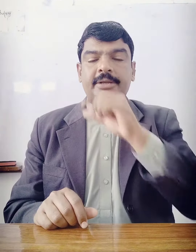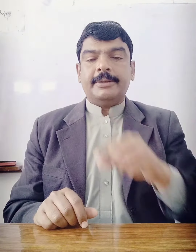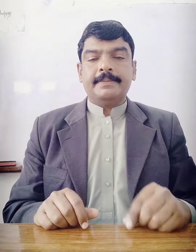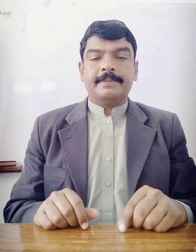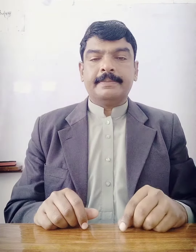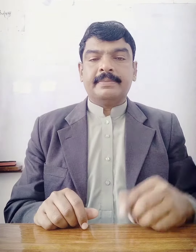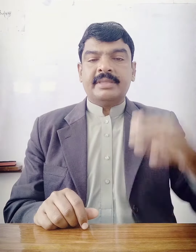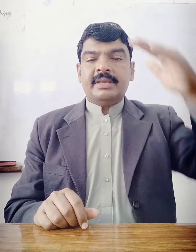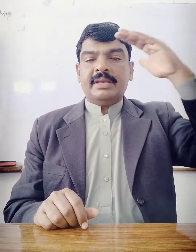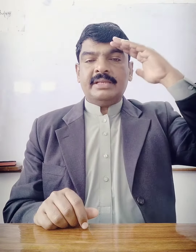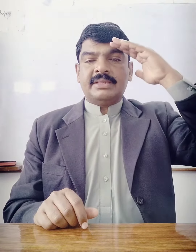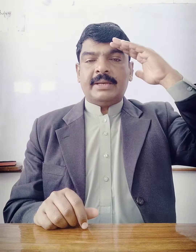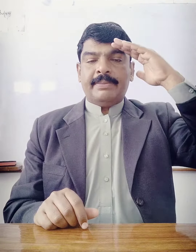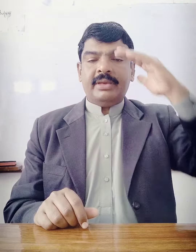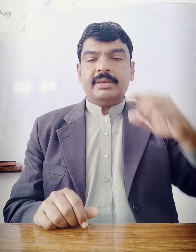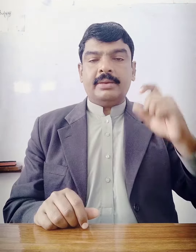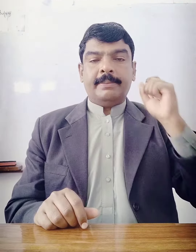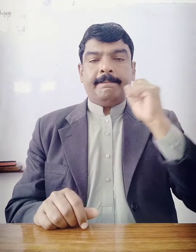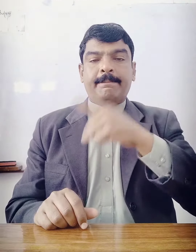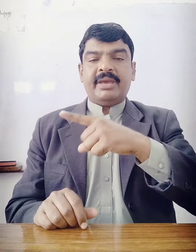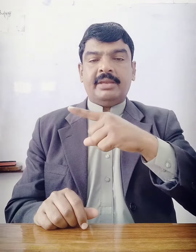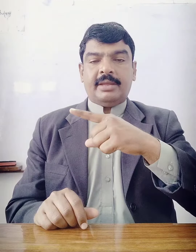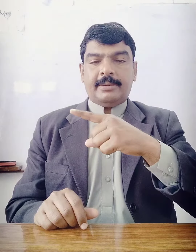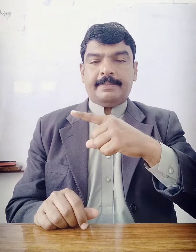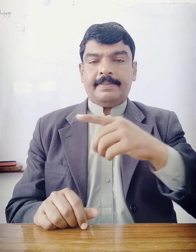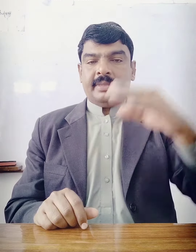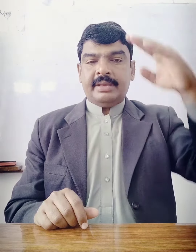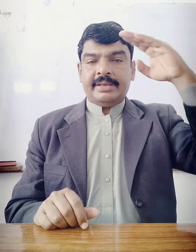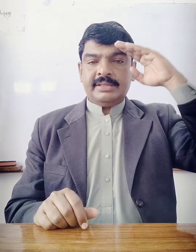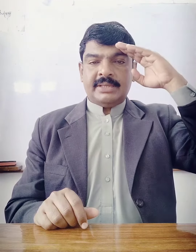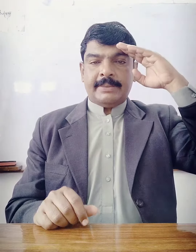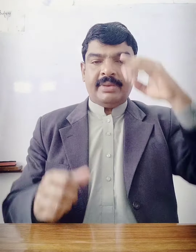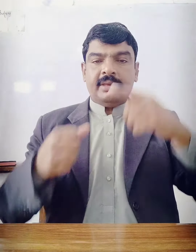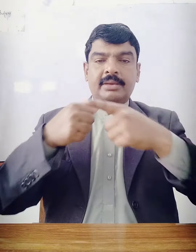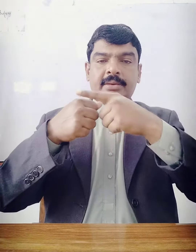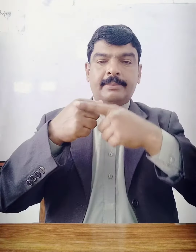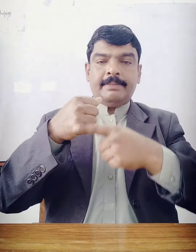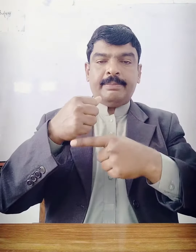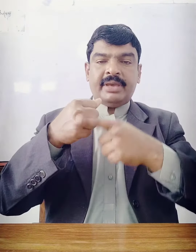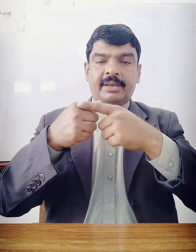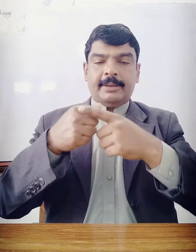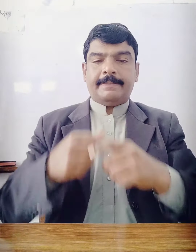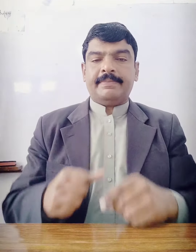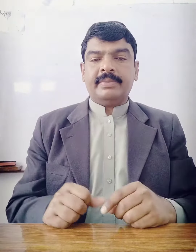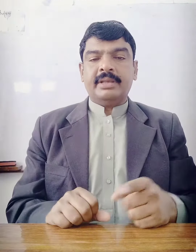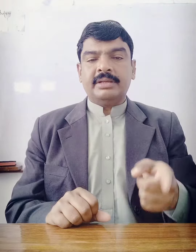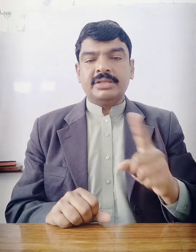बिस्मिल्लाहिर्रहमानिर्रहीम। इस्लामी महीने, इस्लामी महीने या